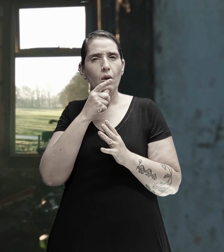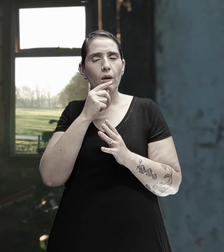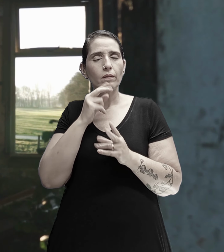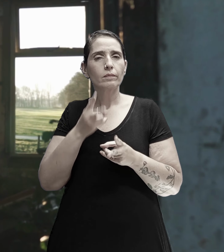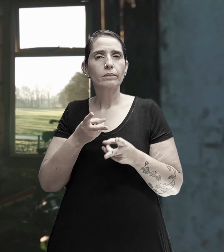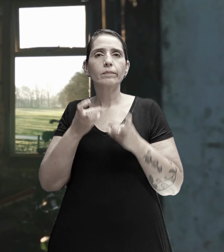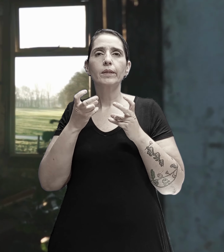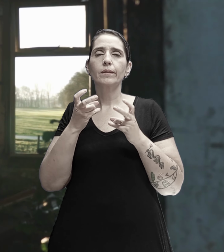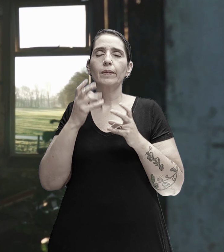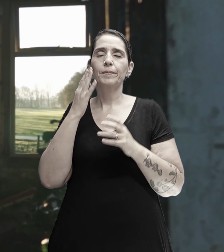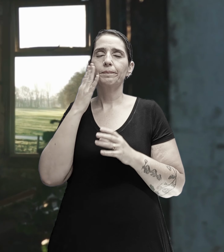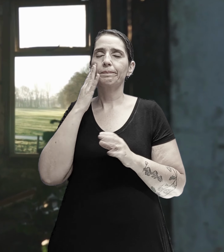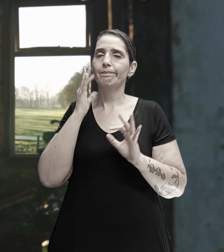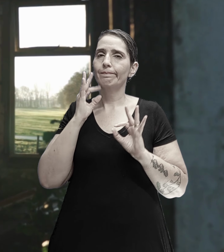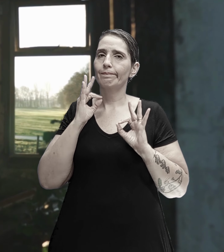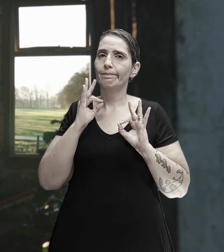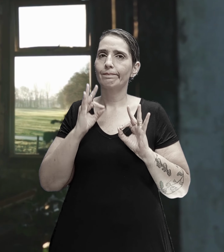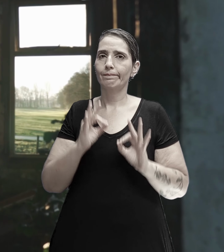eu soube.